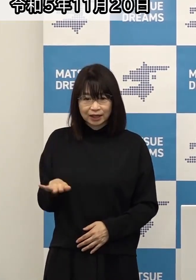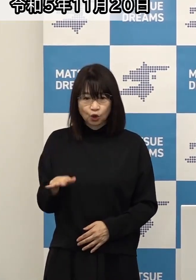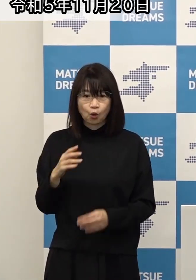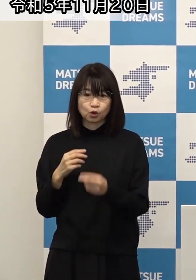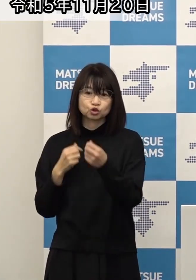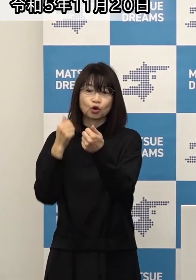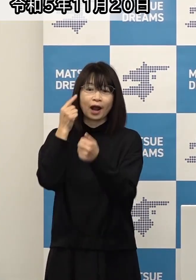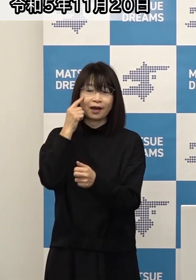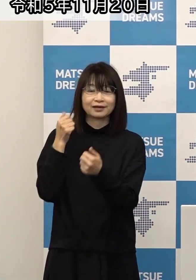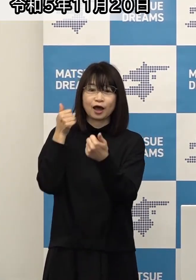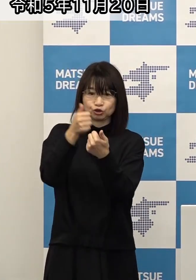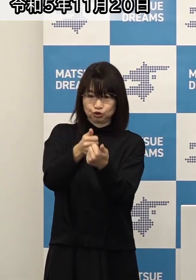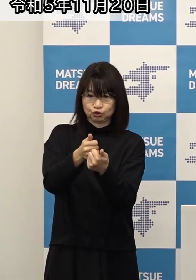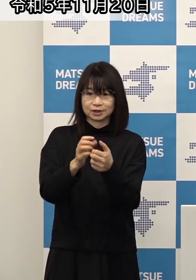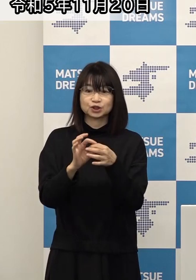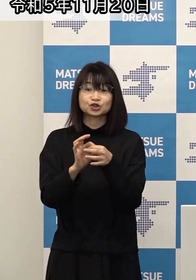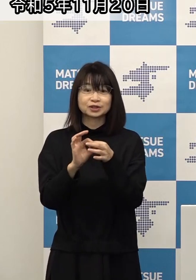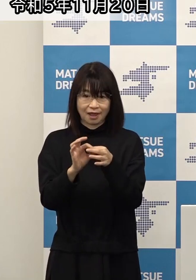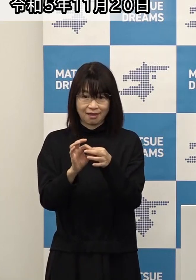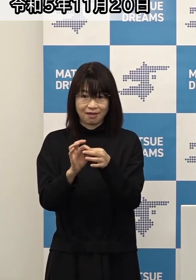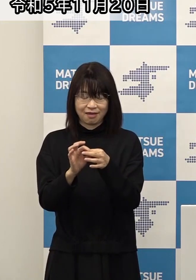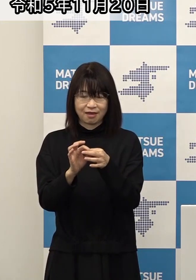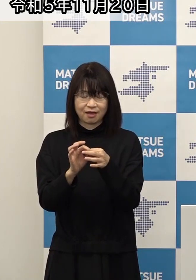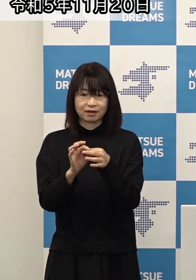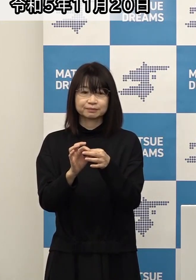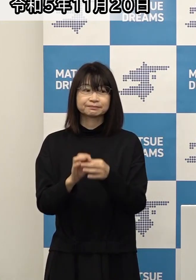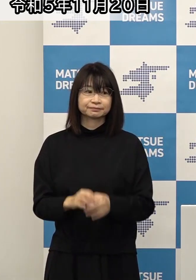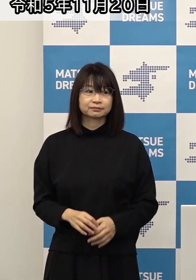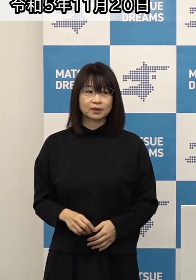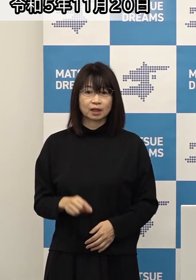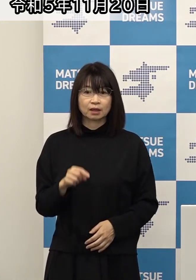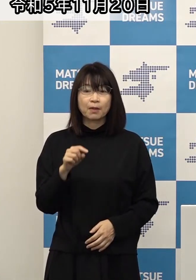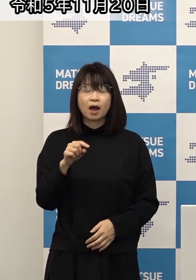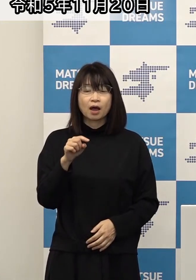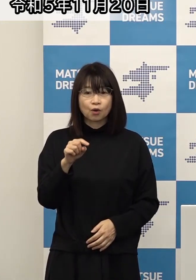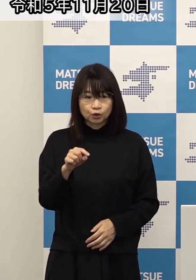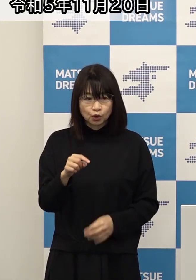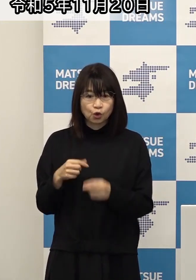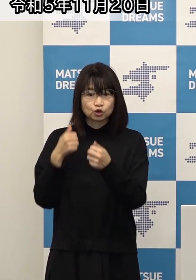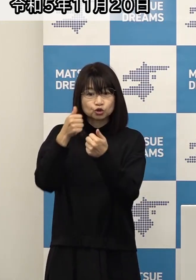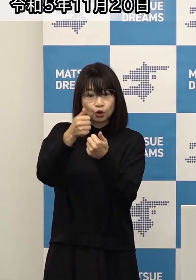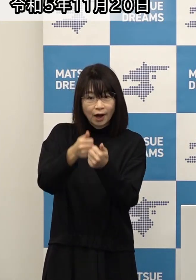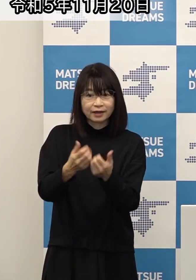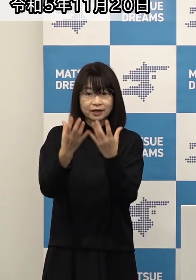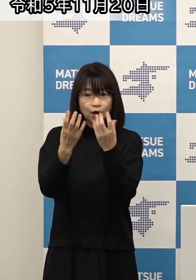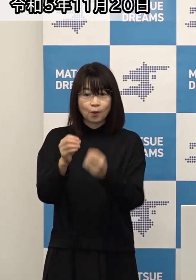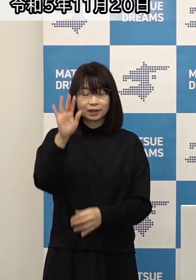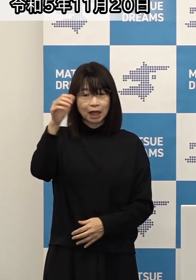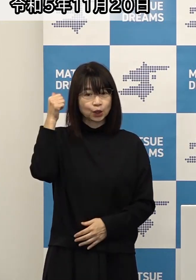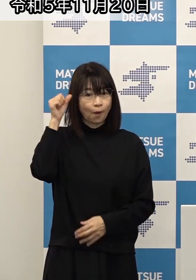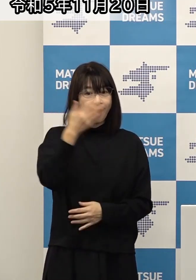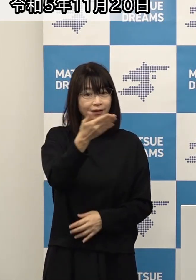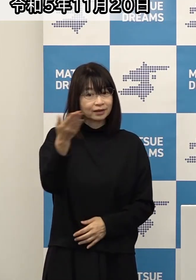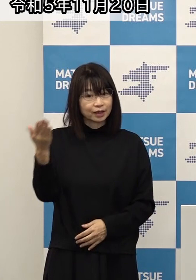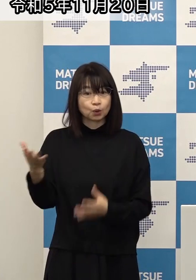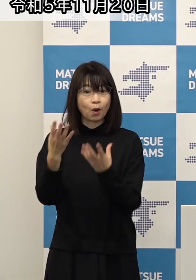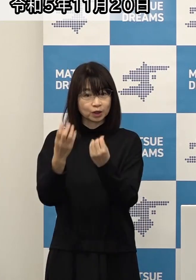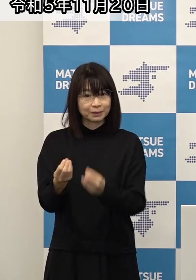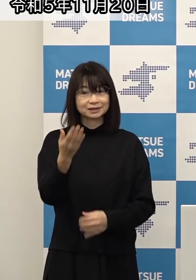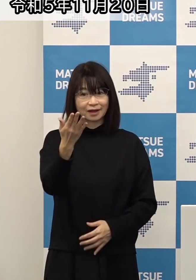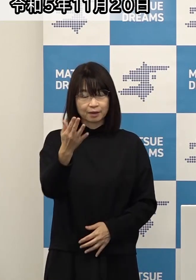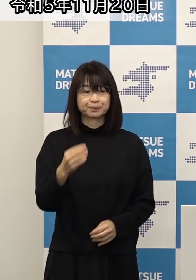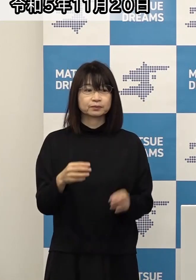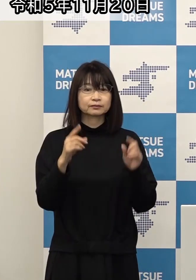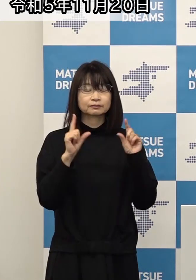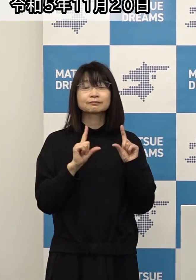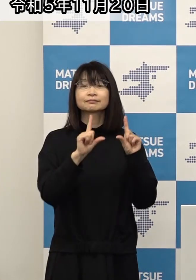実験されてきた中で、こちらは終わった後とかアンケートを取られたりもされてるんでしょうか？ その通りです。事業を実施していただい